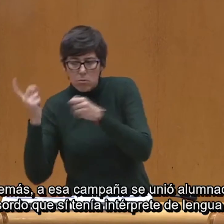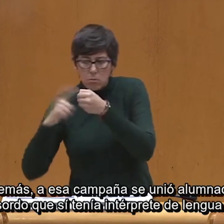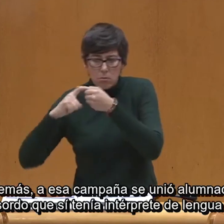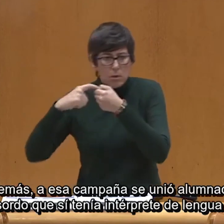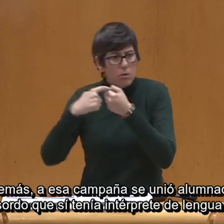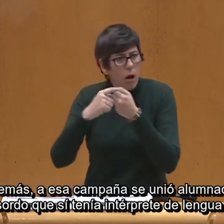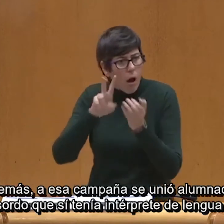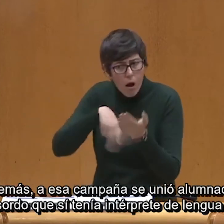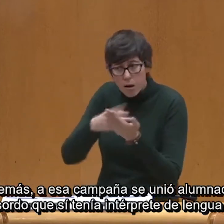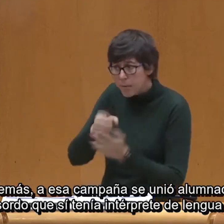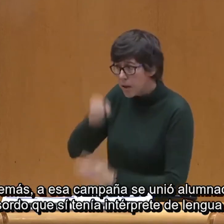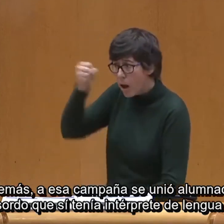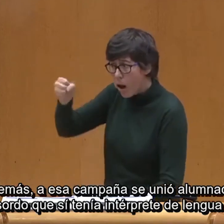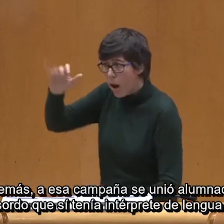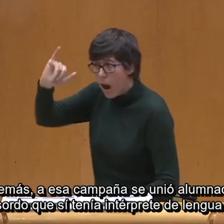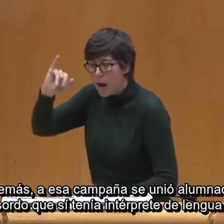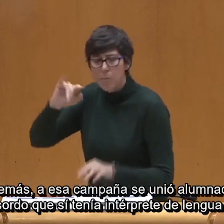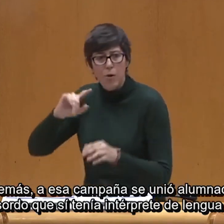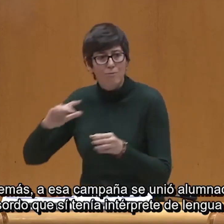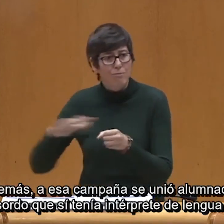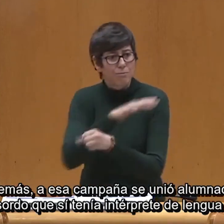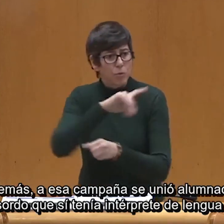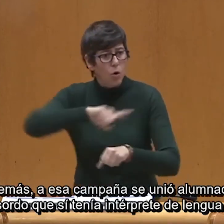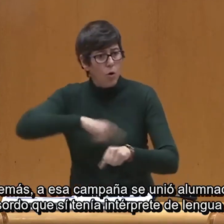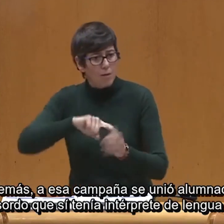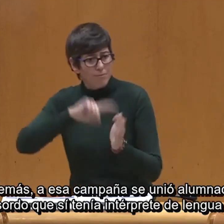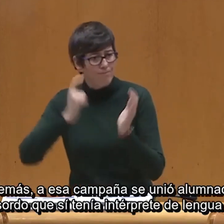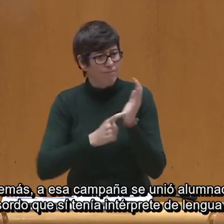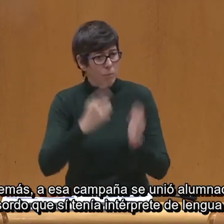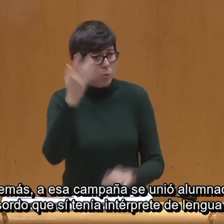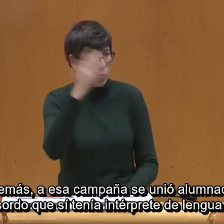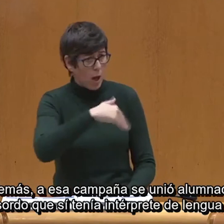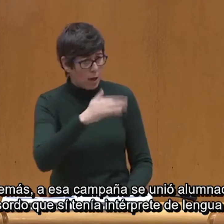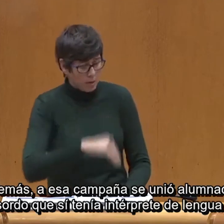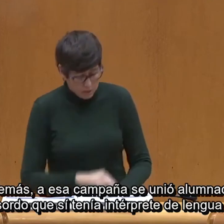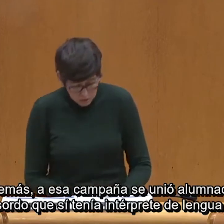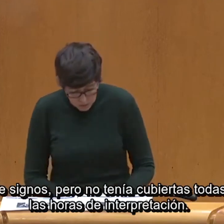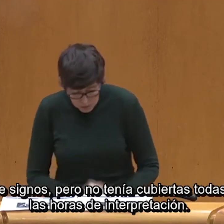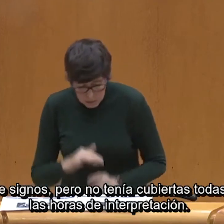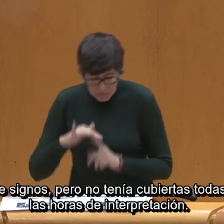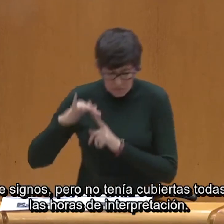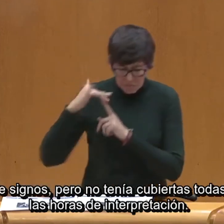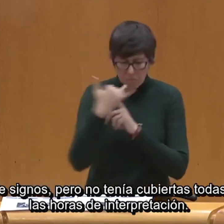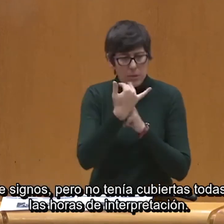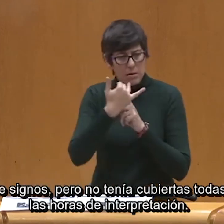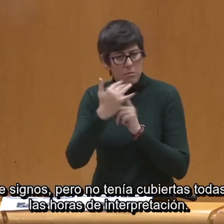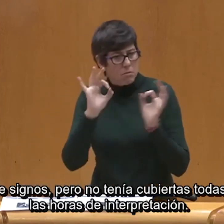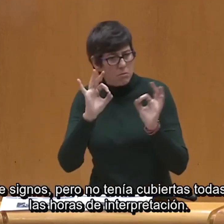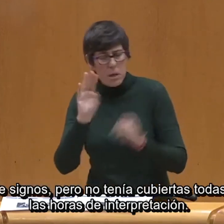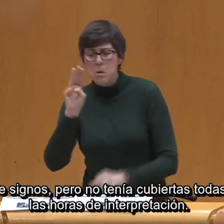Además, a esa campaña se unieron otro alumnado sordo que sí que tenía intérprete de lengua de signos, pero no cubiertas todas las